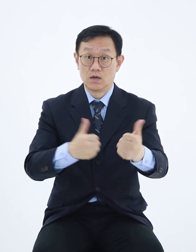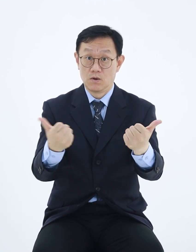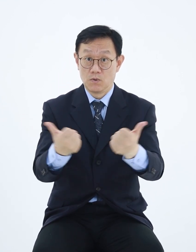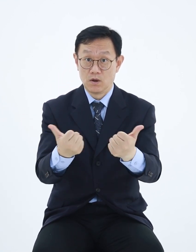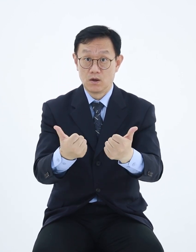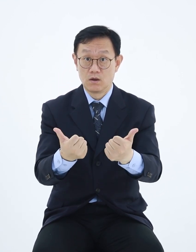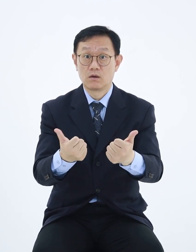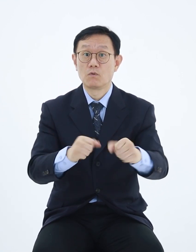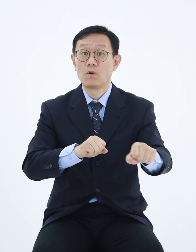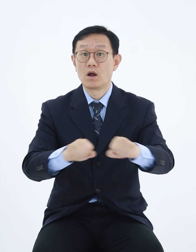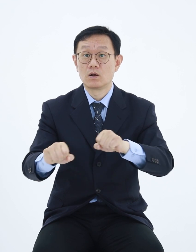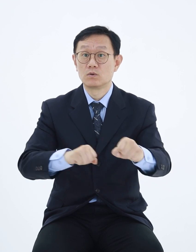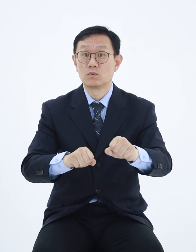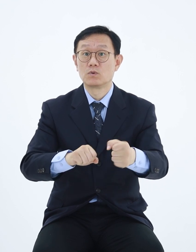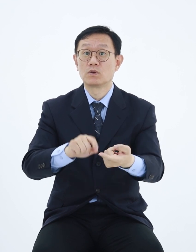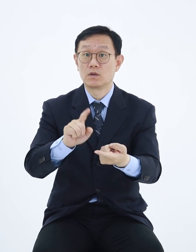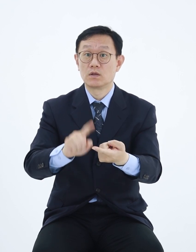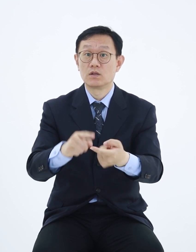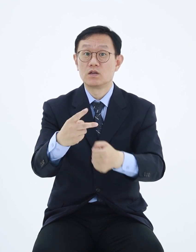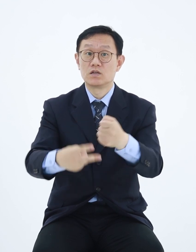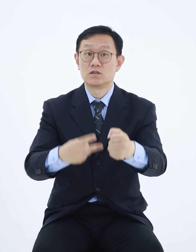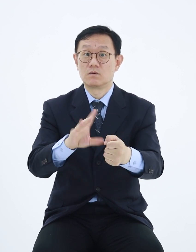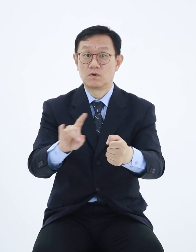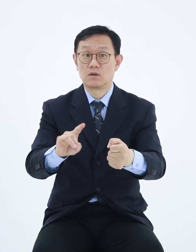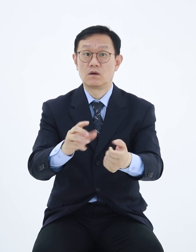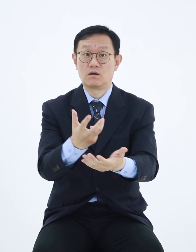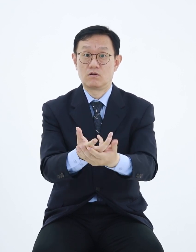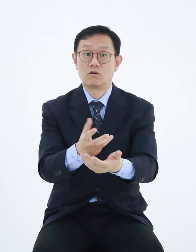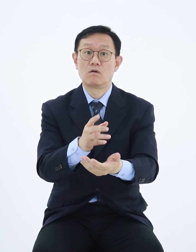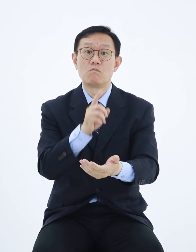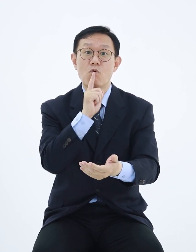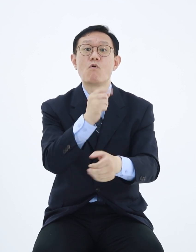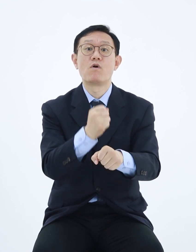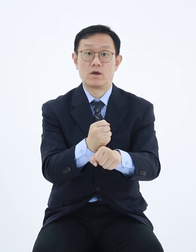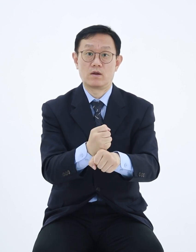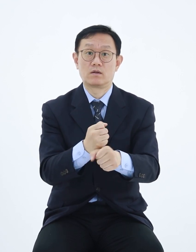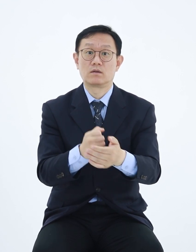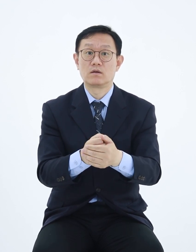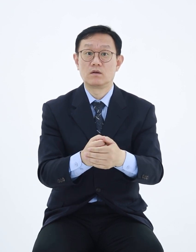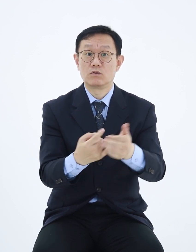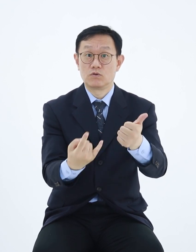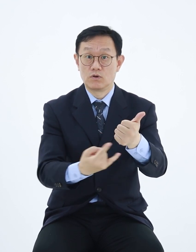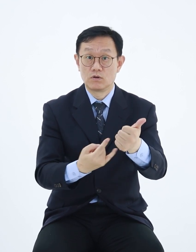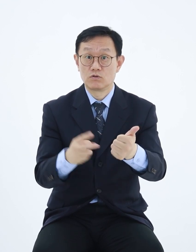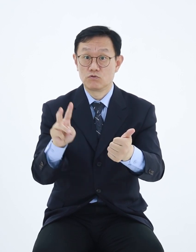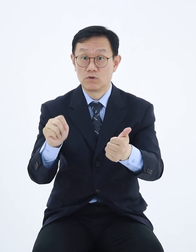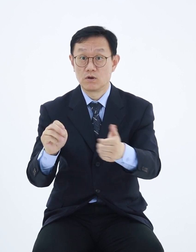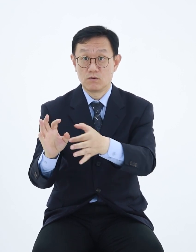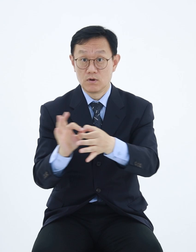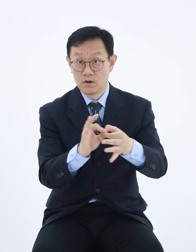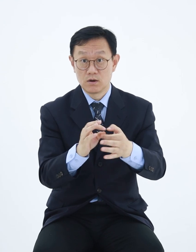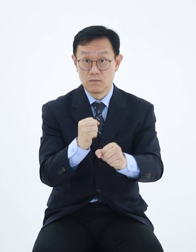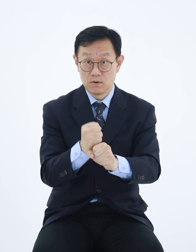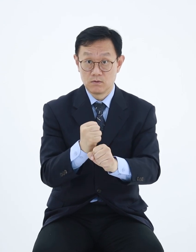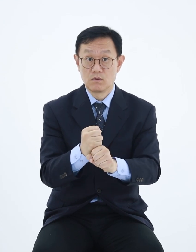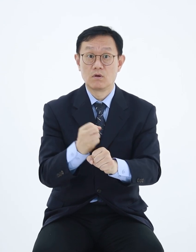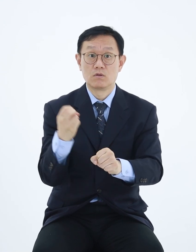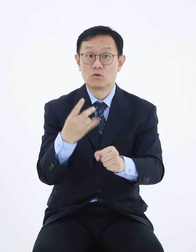업무 및 활동에 대해 2년마다 보고해야 합니다. 위원회와 유엔과의 관계를 공고히 하고 위원회의 객관성과